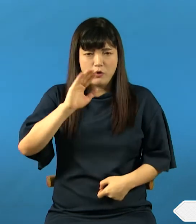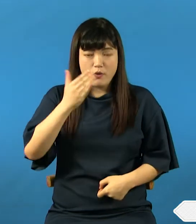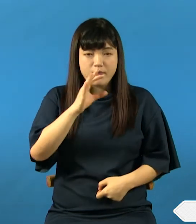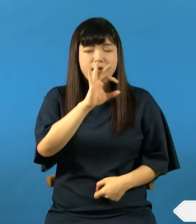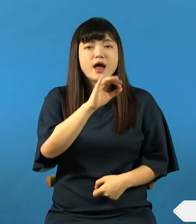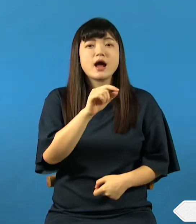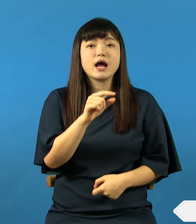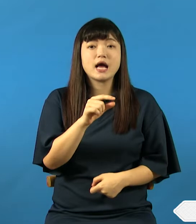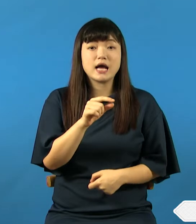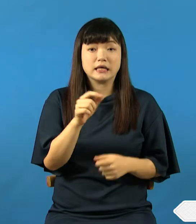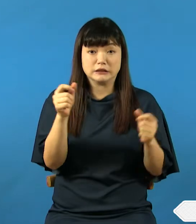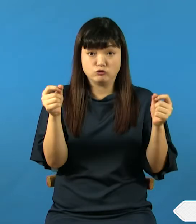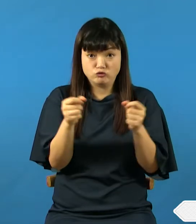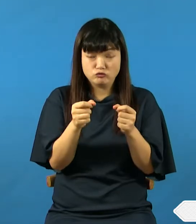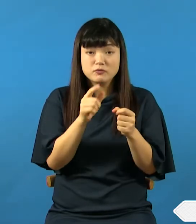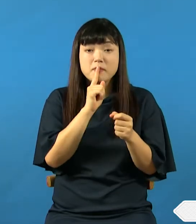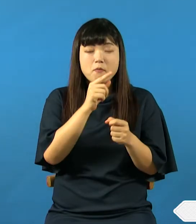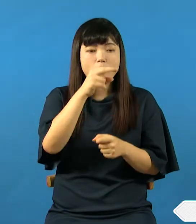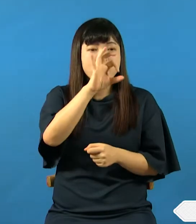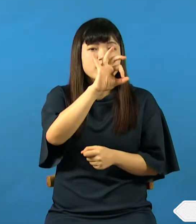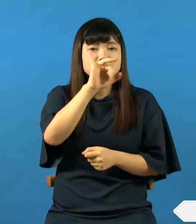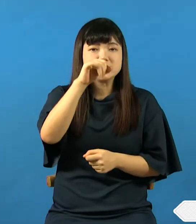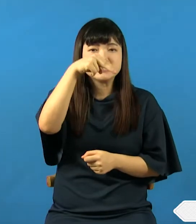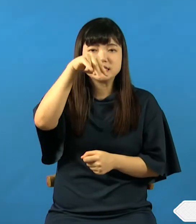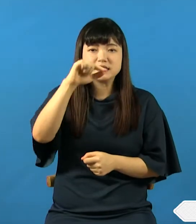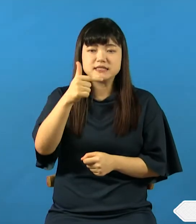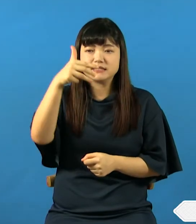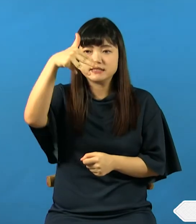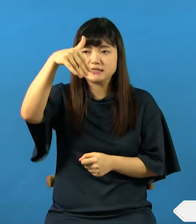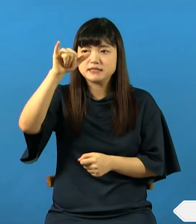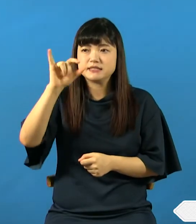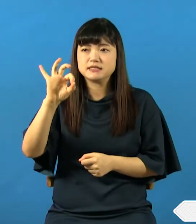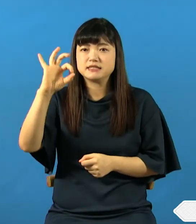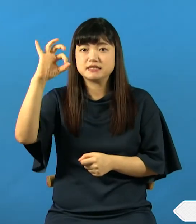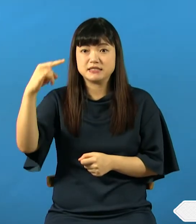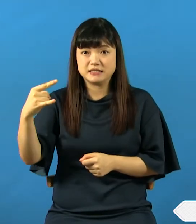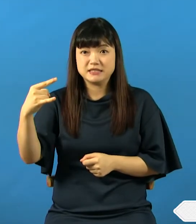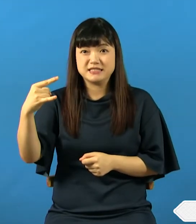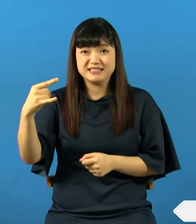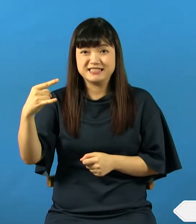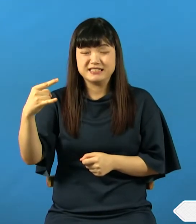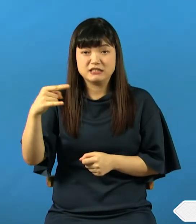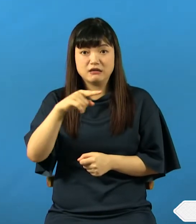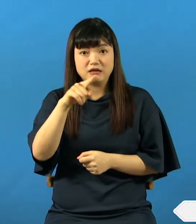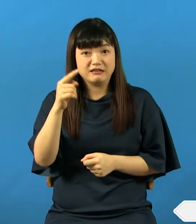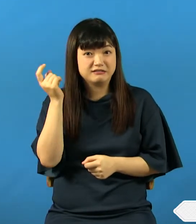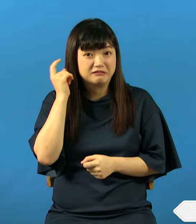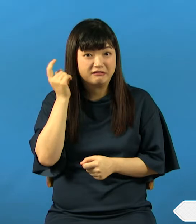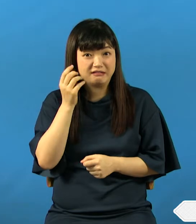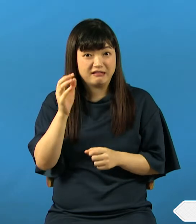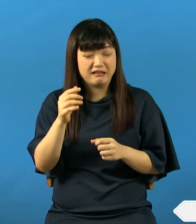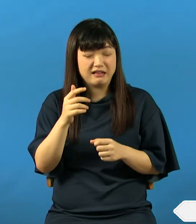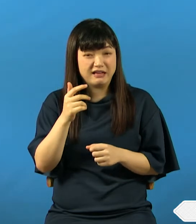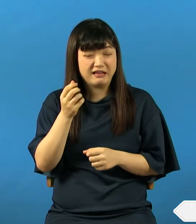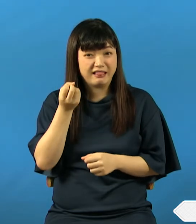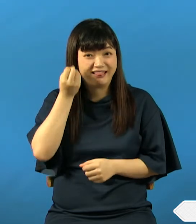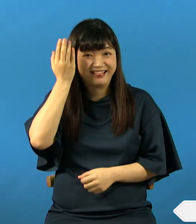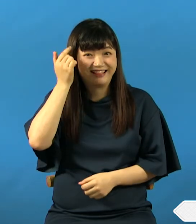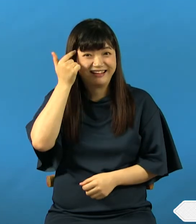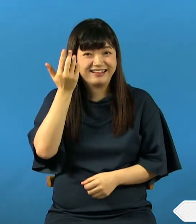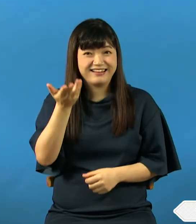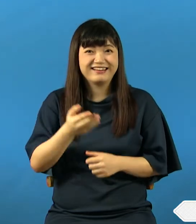믿음으로 의롭게 된다. 이신칭의. 멍하신 분들은 지난주에 말씀드렸는데 한 주 만에 다